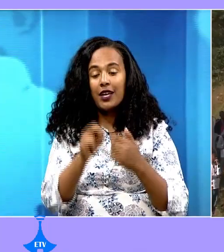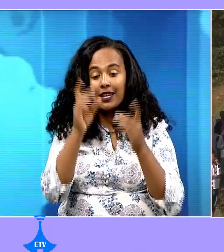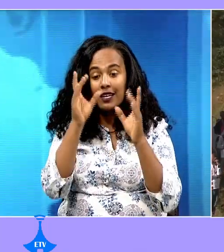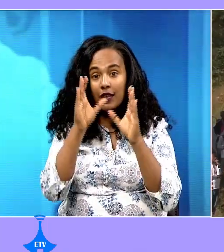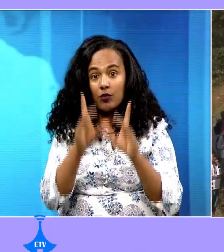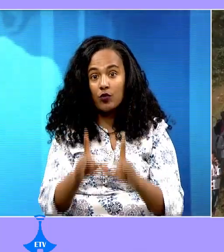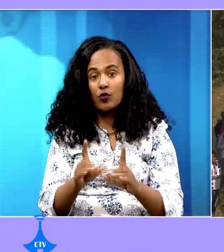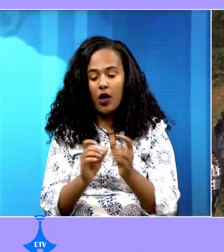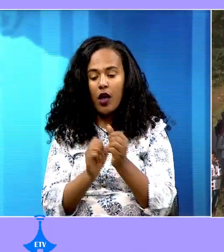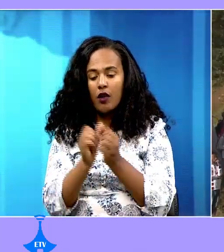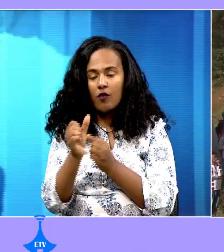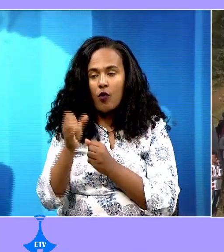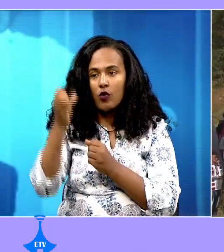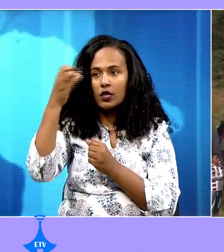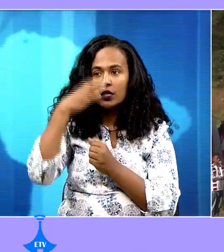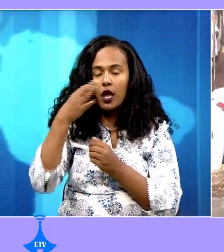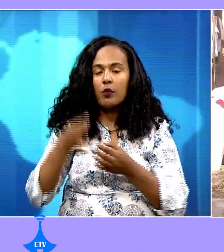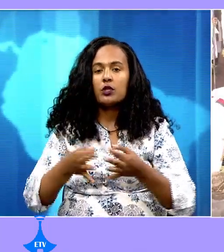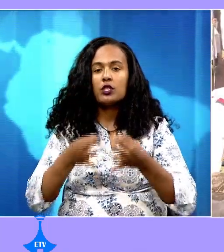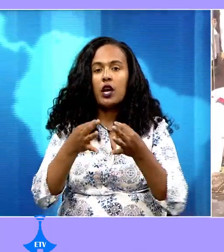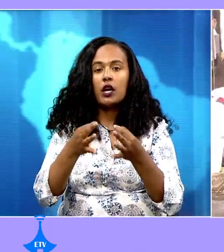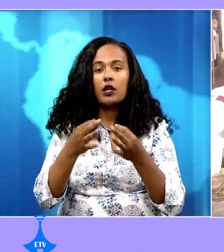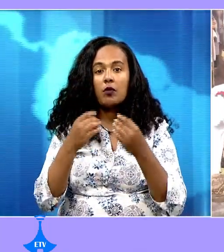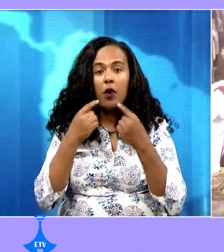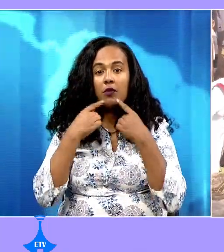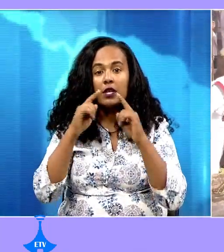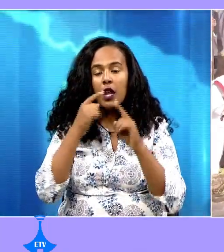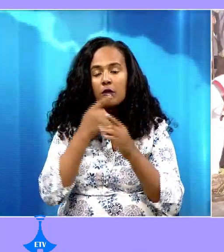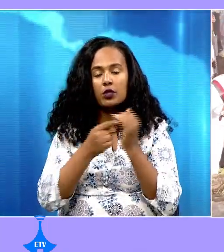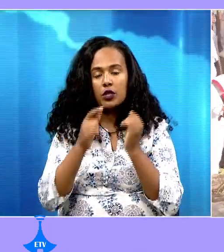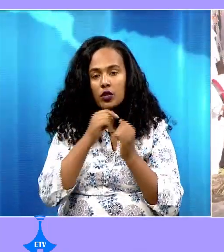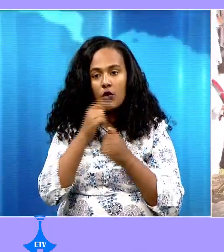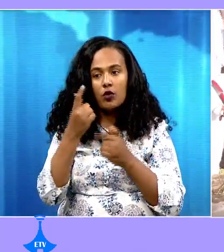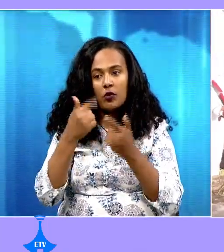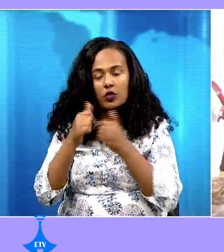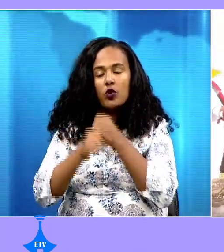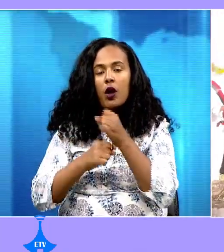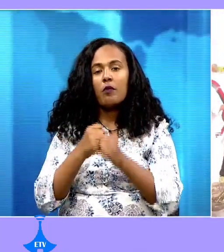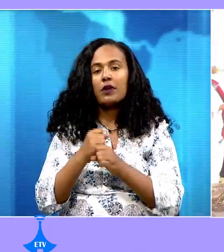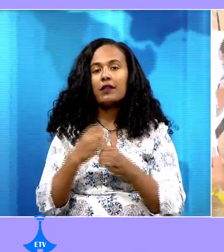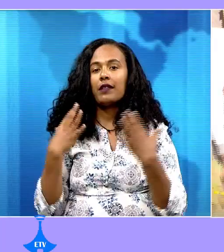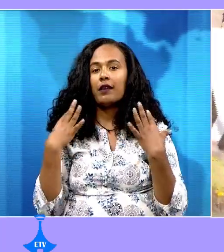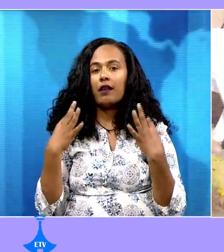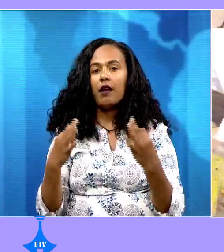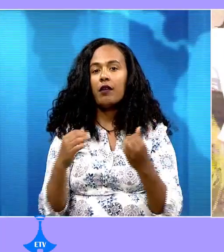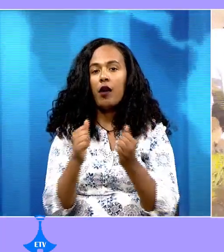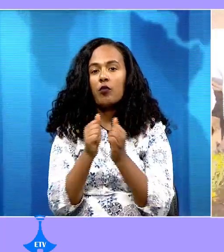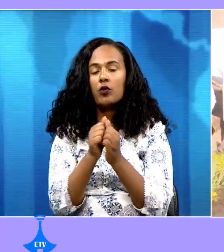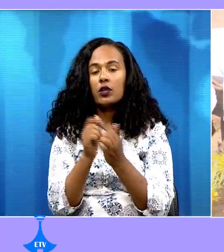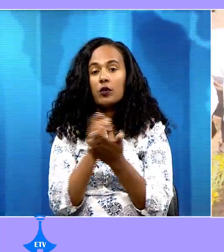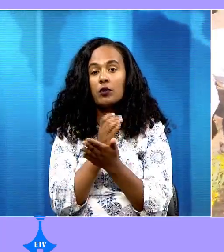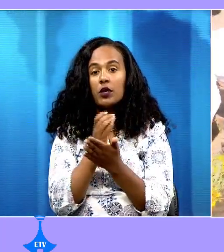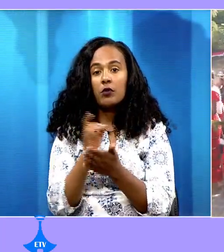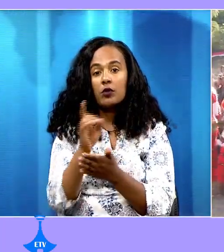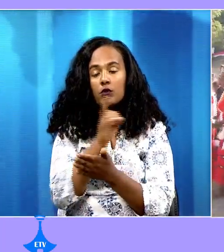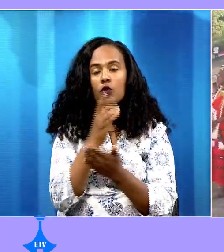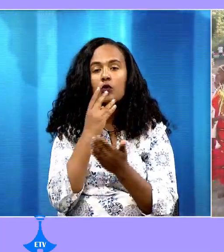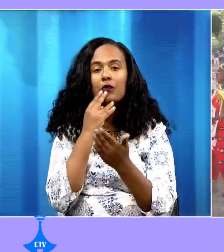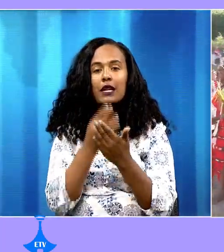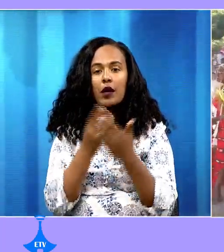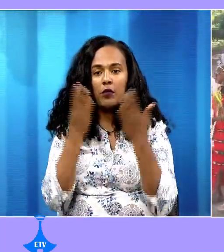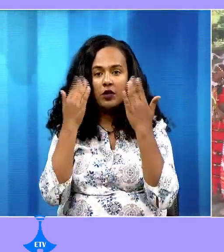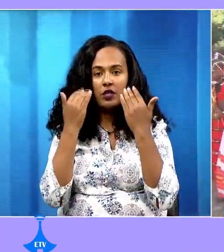አሳልፎ ለፀሐይ ወር መሸጋገርን ማብሰሪያ ብቻ ሳይሆን መጪው አመት የጤና፣ የአብሮነት፣ የምርታማነት እንዲሆንም ጭምር መልካም